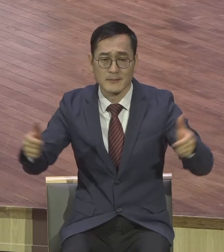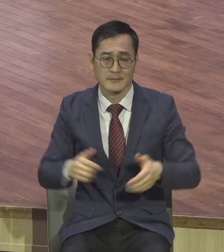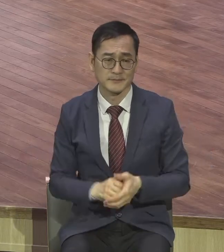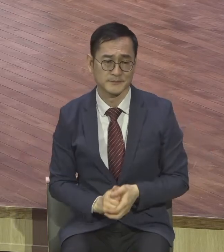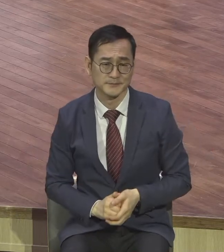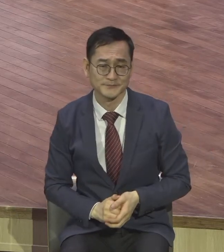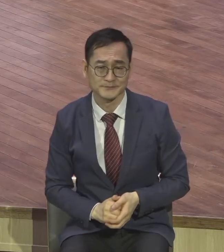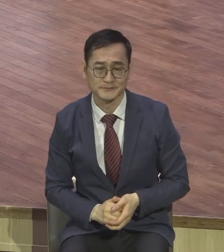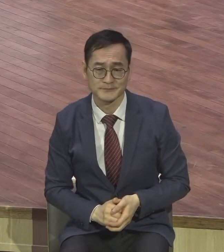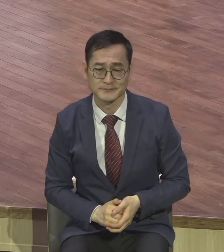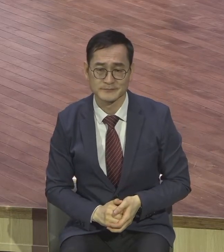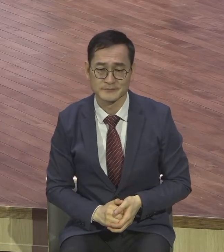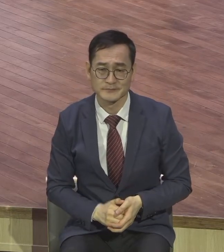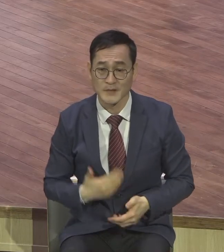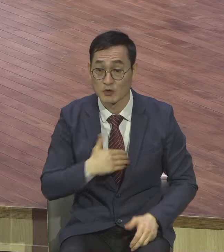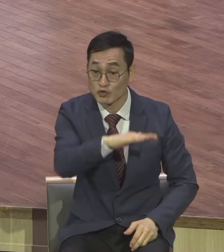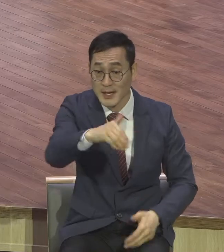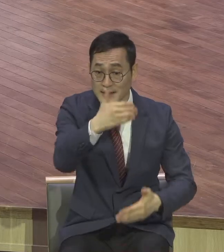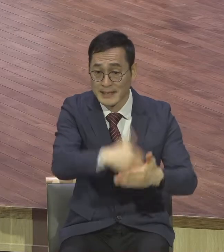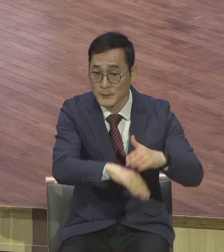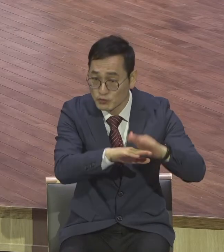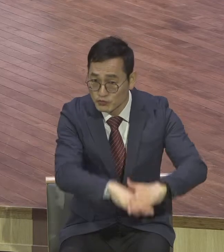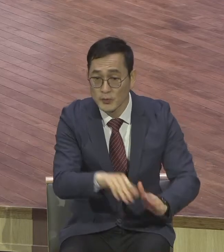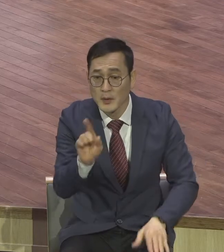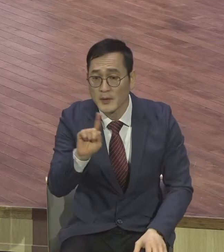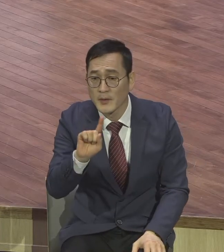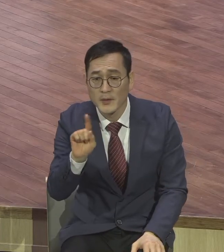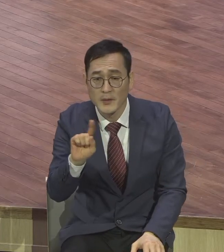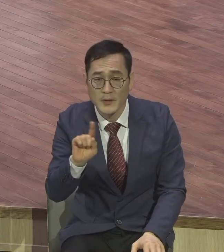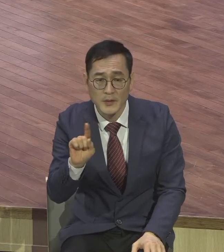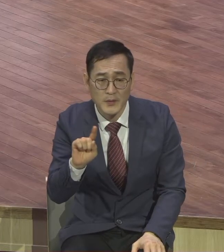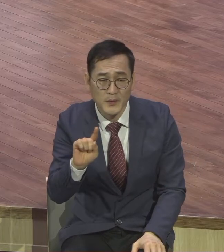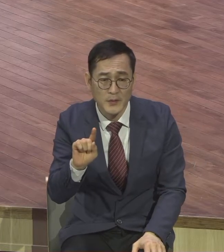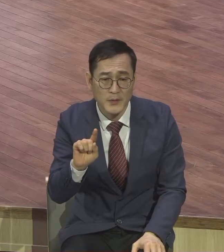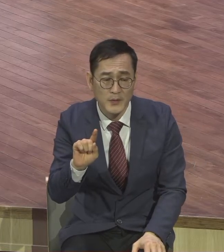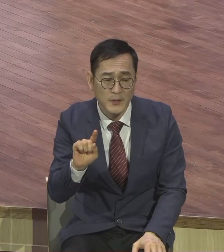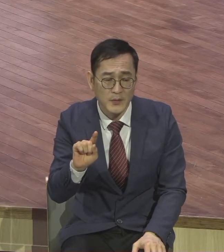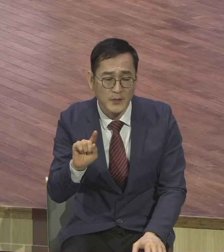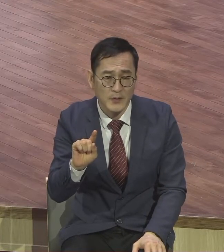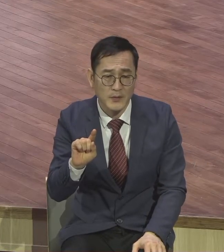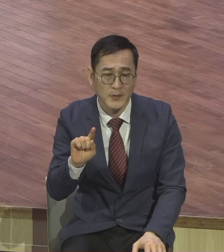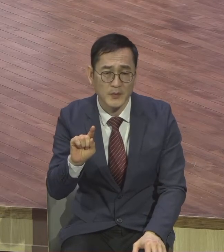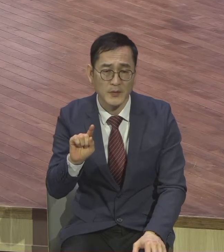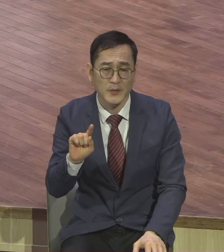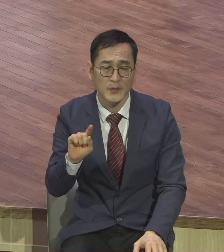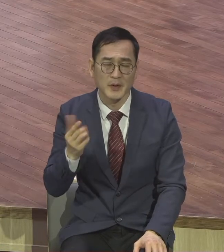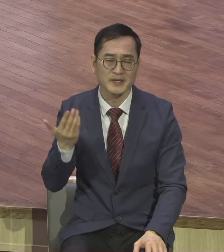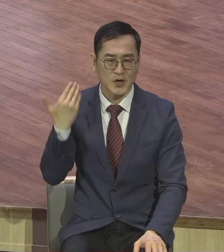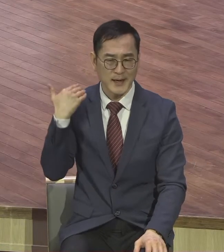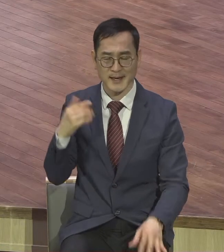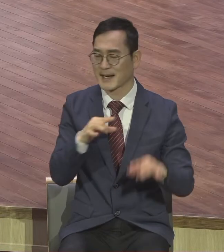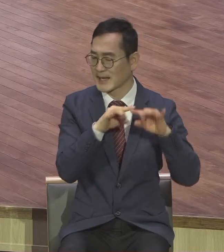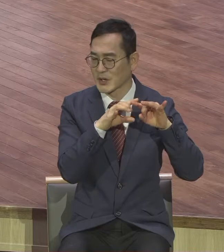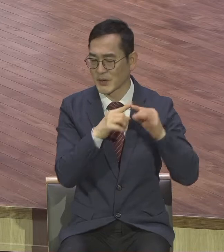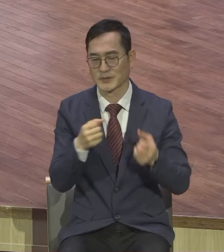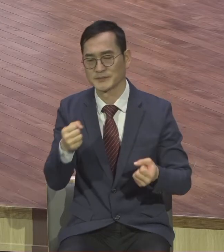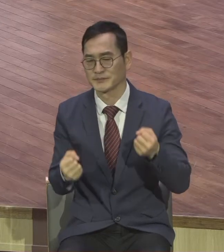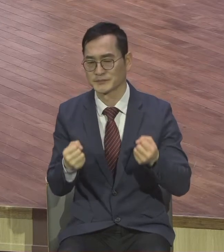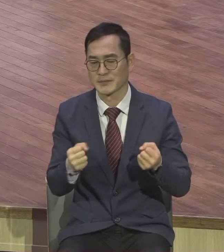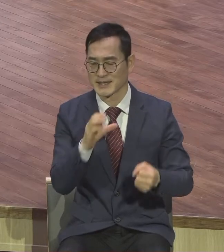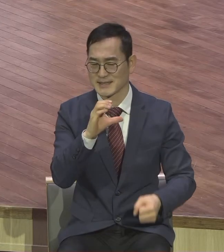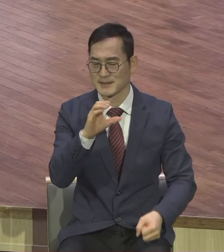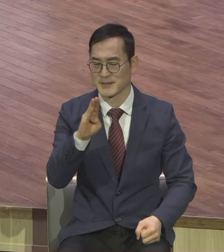우리가 남길 게 뭡니까 제가 며칠 전 출근하면서 아침에 라디오 올 때는 CBS